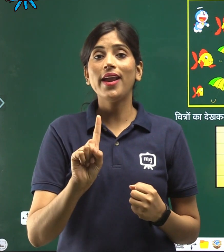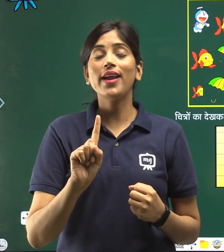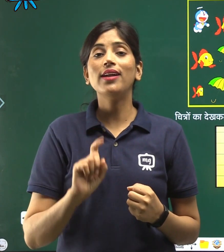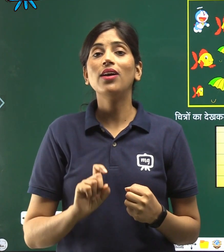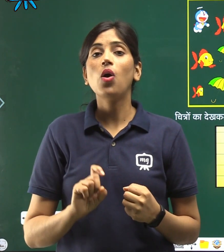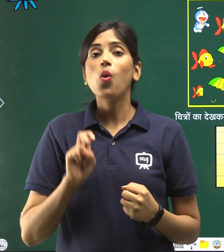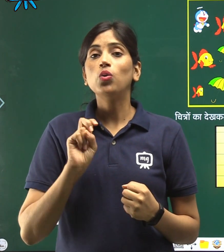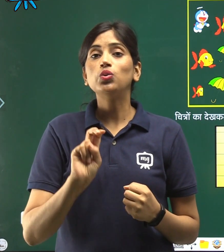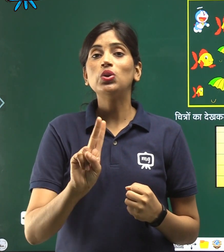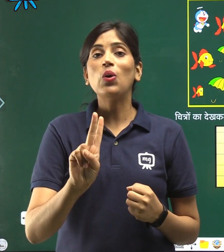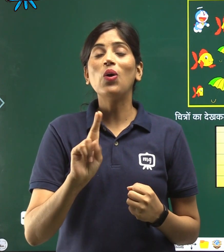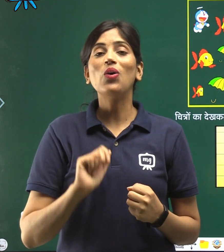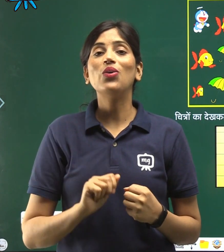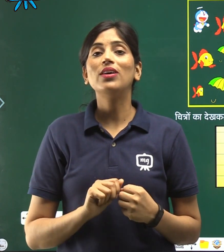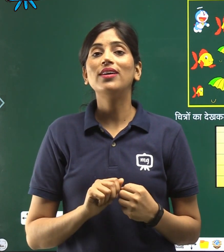1, 2,